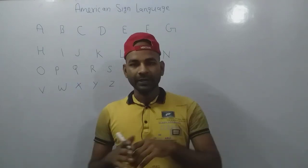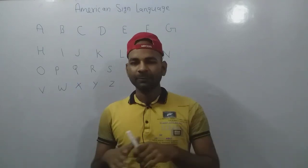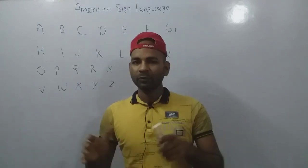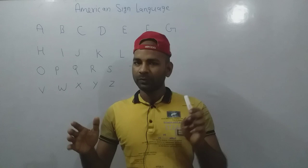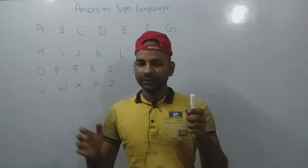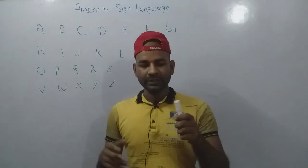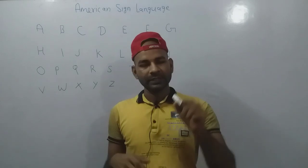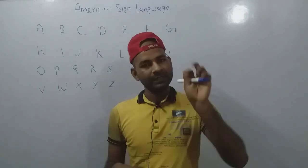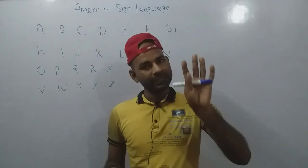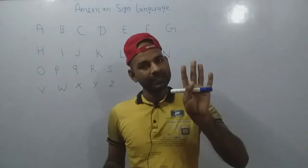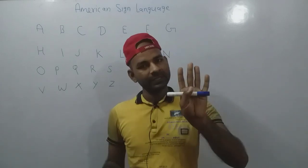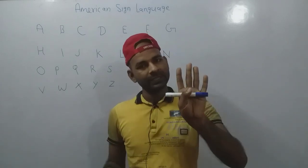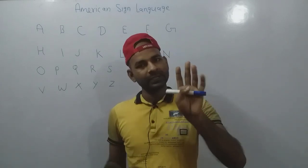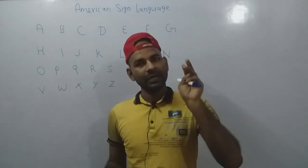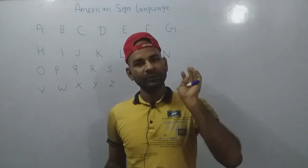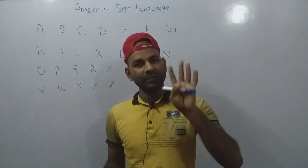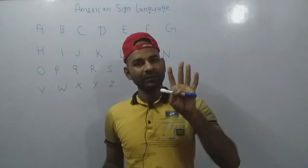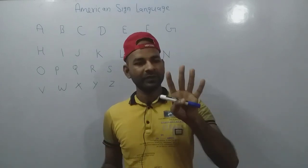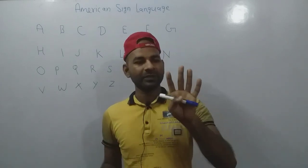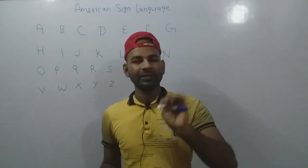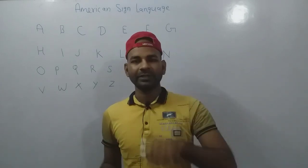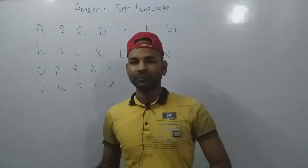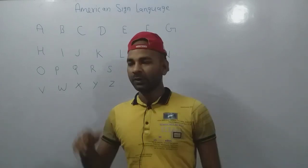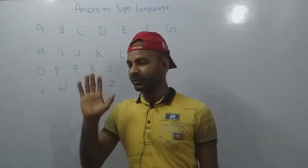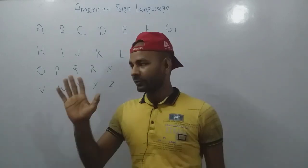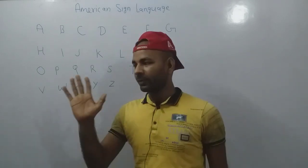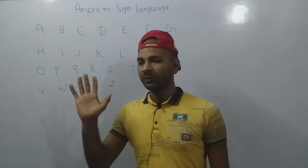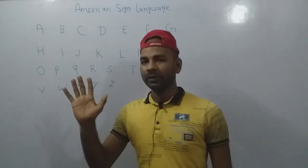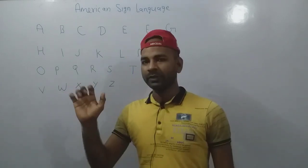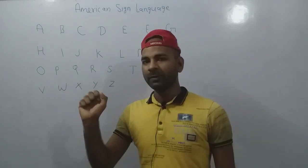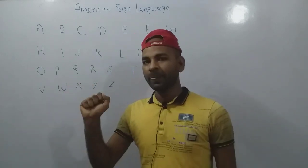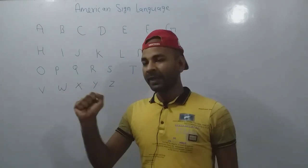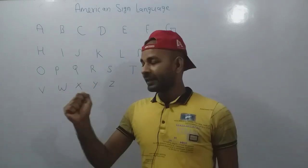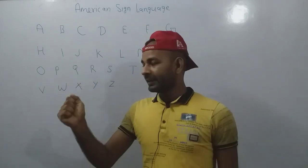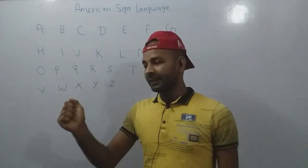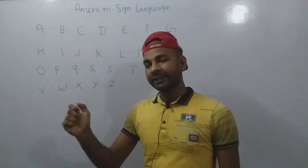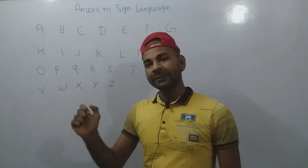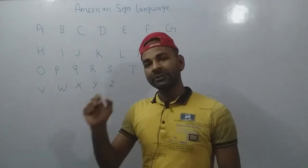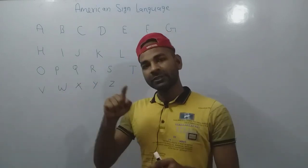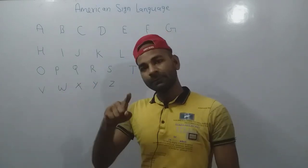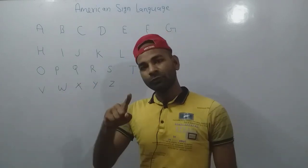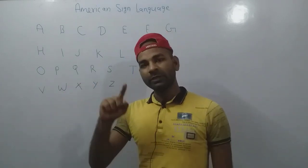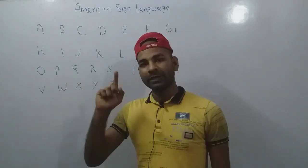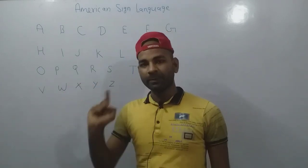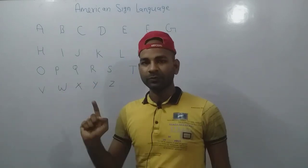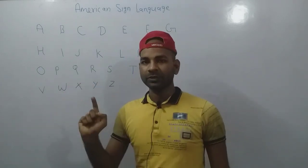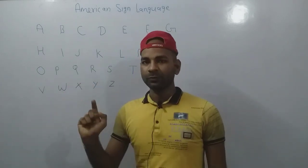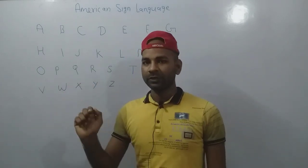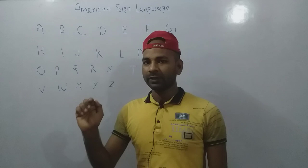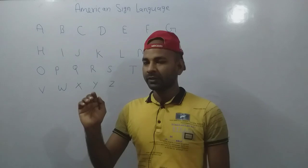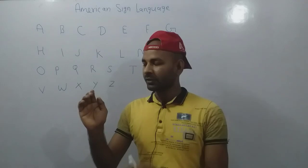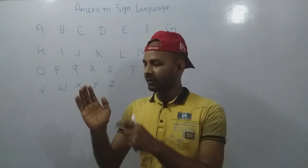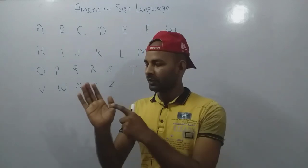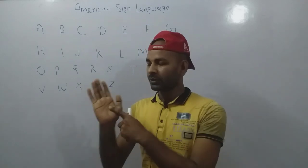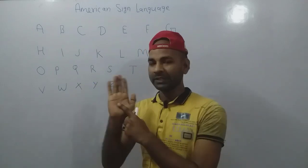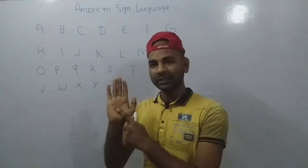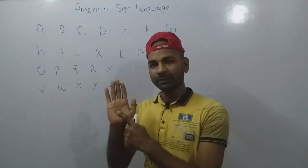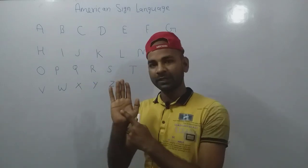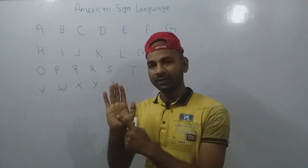आपको इससे अच्छा नहीं है, आप इससे कंफर्टेबल नहीं है, तो आप इसी का प्रयोग करिए, लेकिन जिससे बोलिए बराबर उसी से बोलिए, और किसी भी कंडीशन